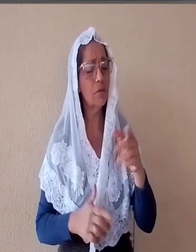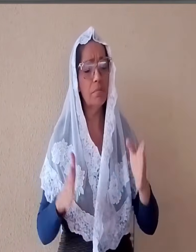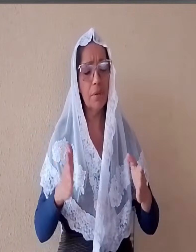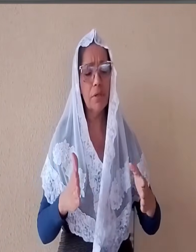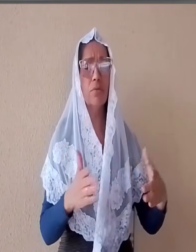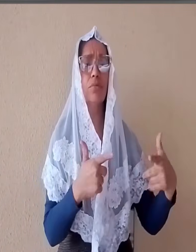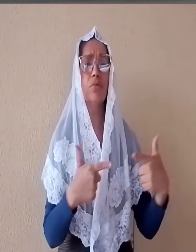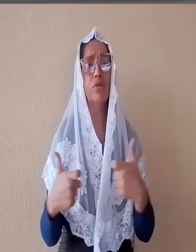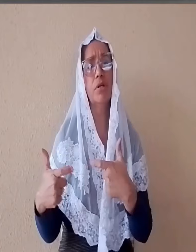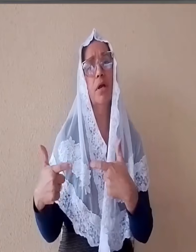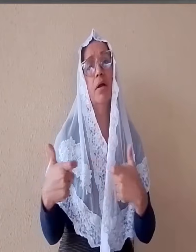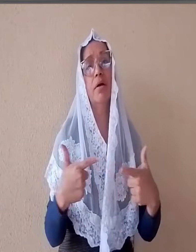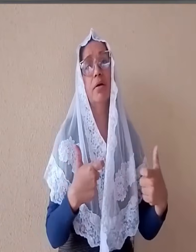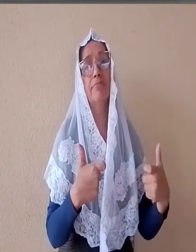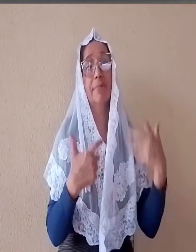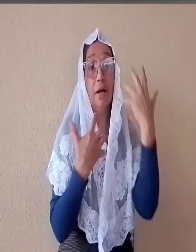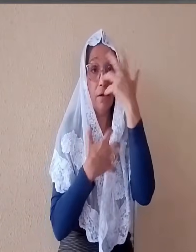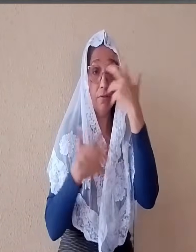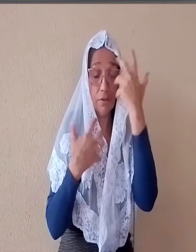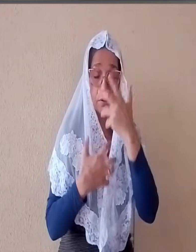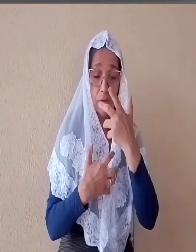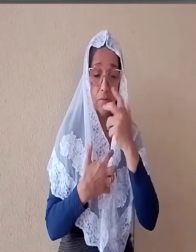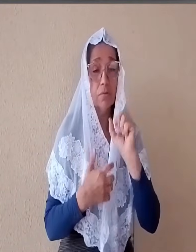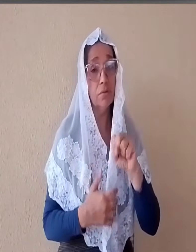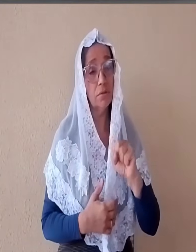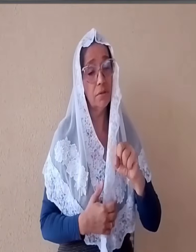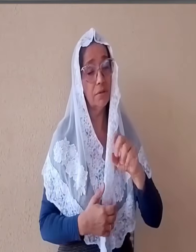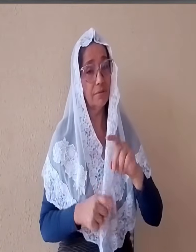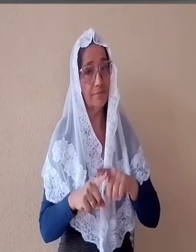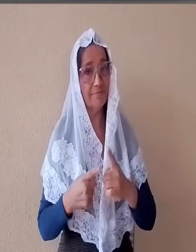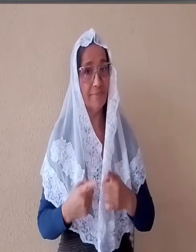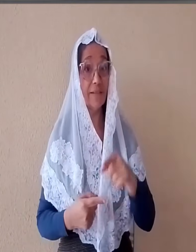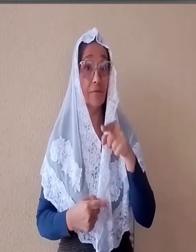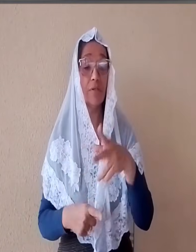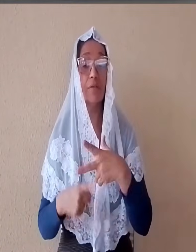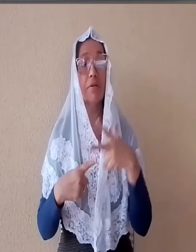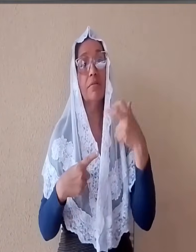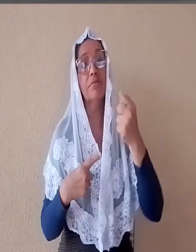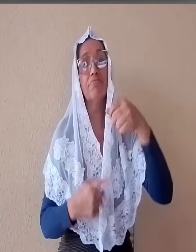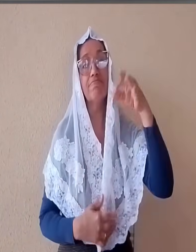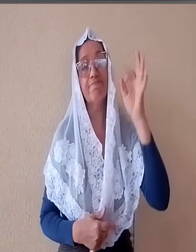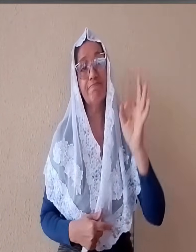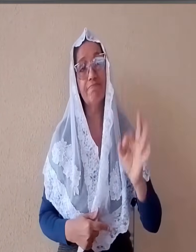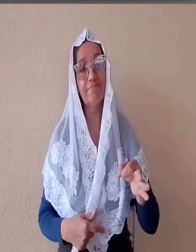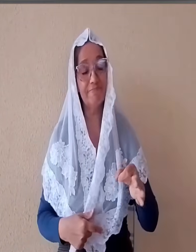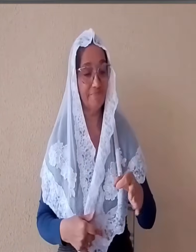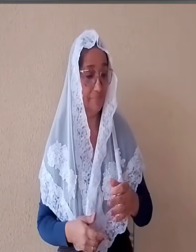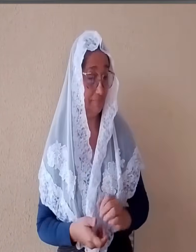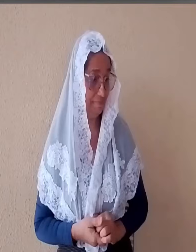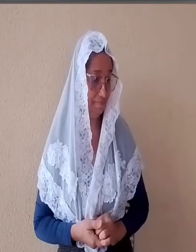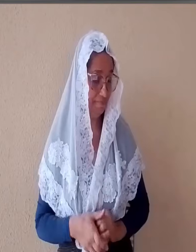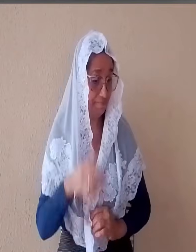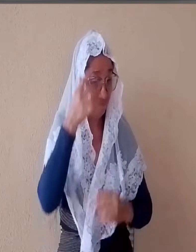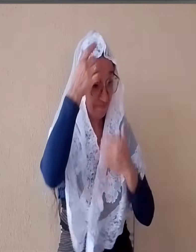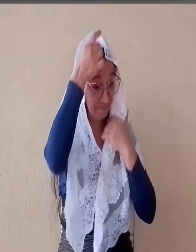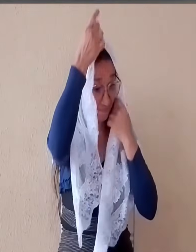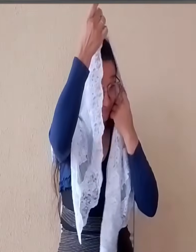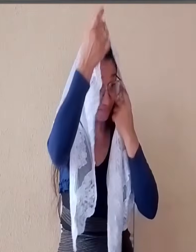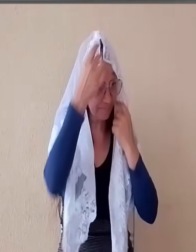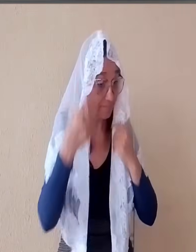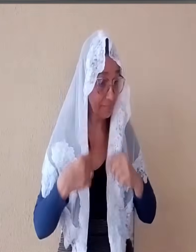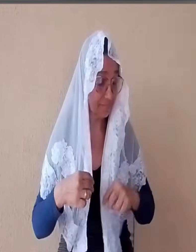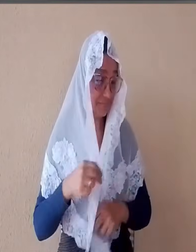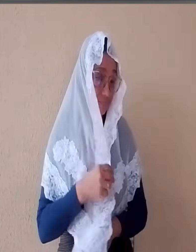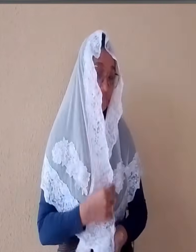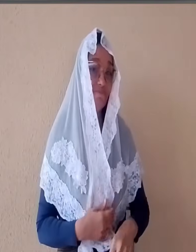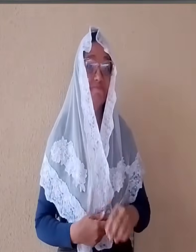certeza. E o que aconteceu? Josué clamando o Senhor. Nós já sabemos o que aconteceu. Bendito é o nome do